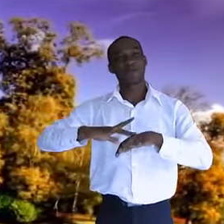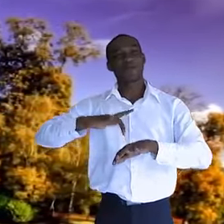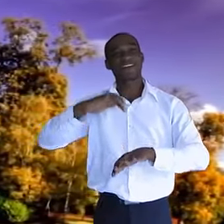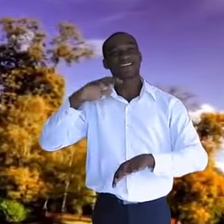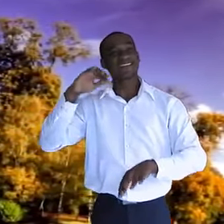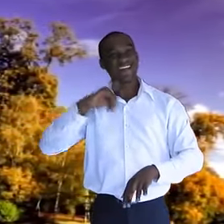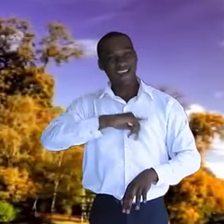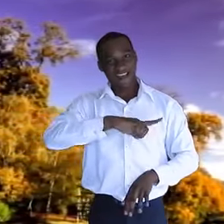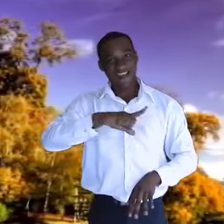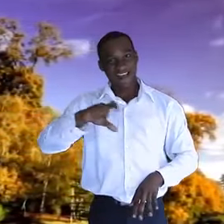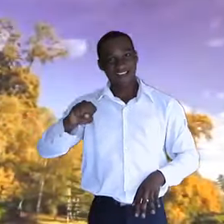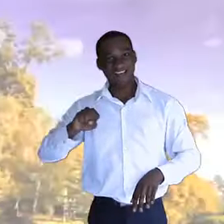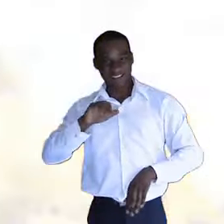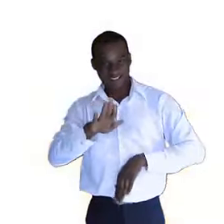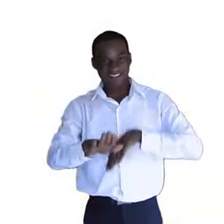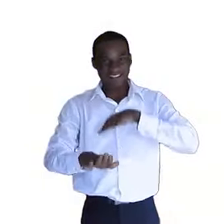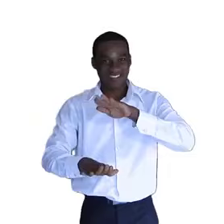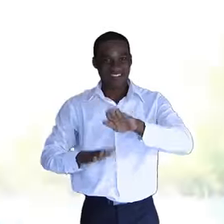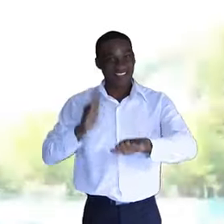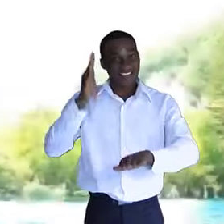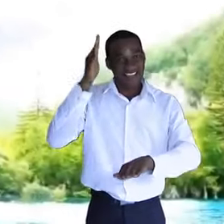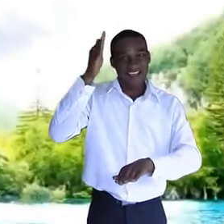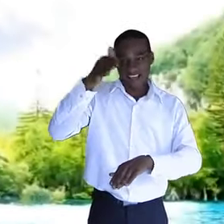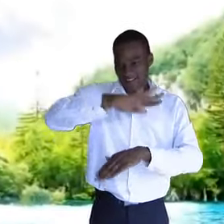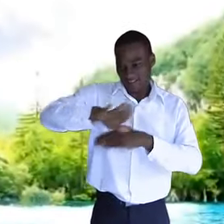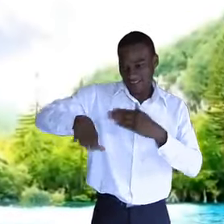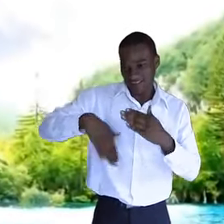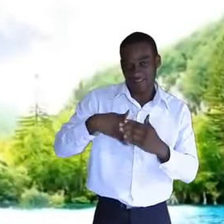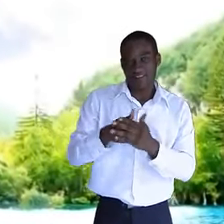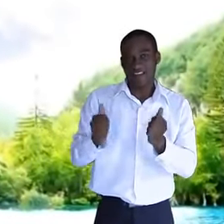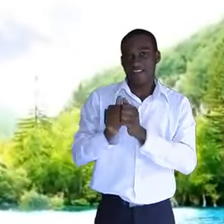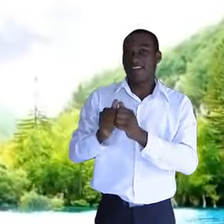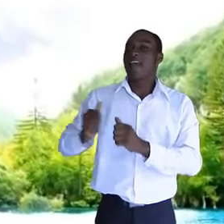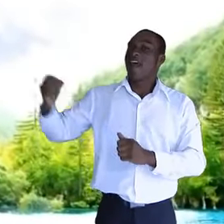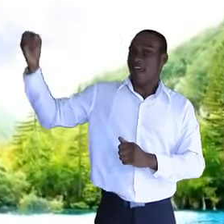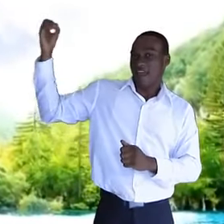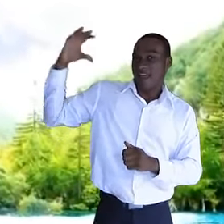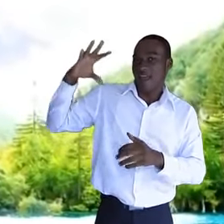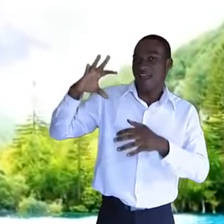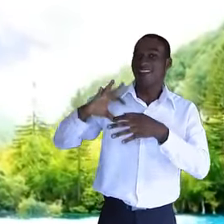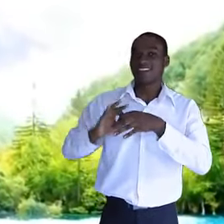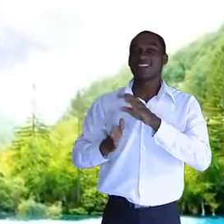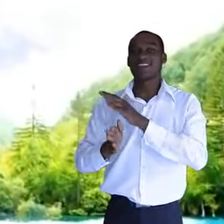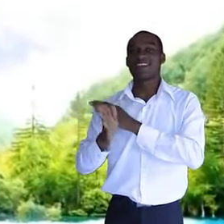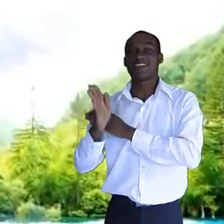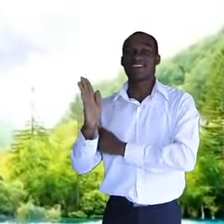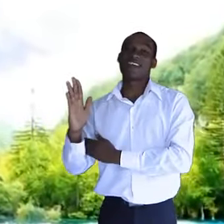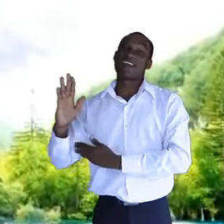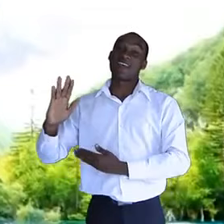resplendissant de gloire, ils marcheront tous à sa lumière.